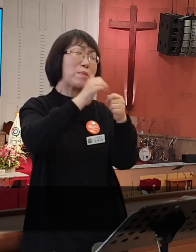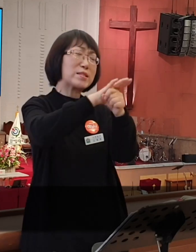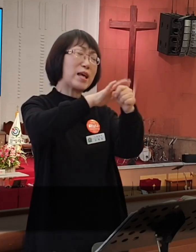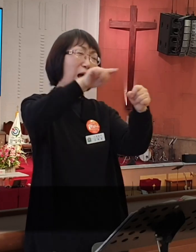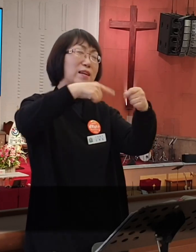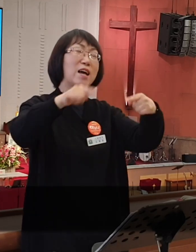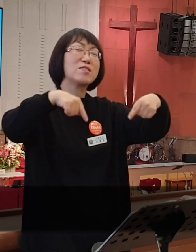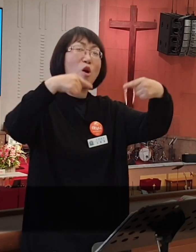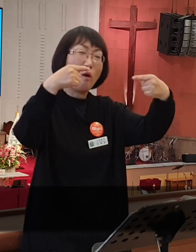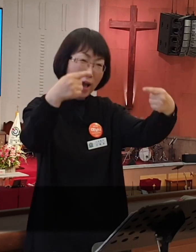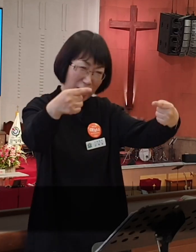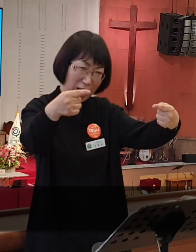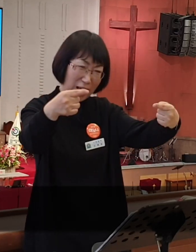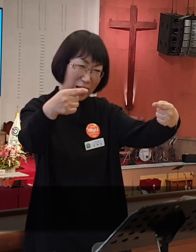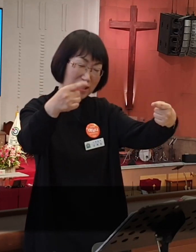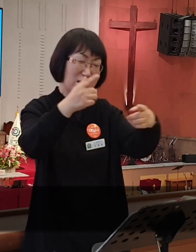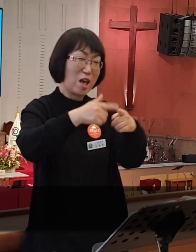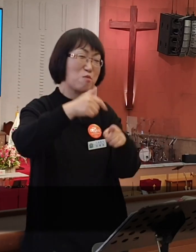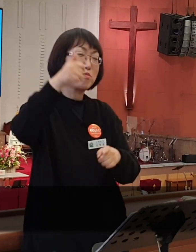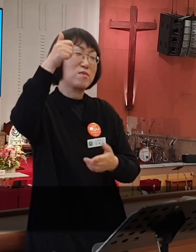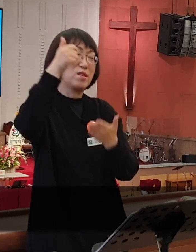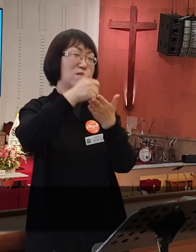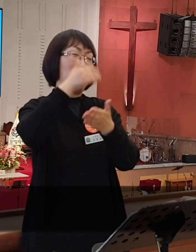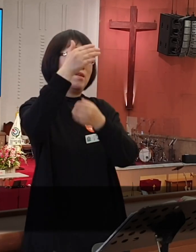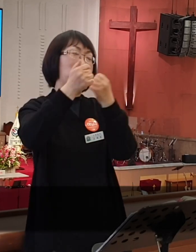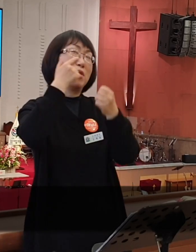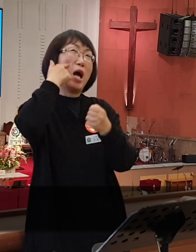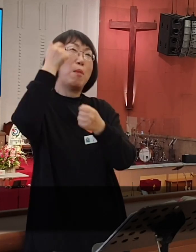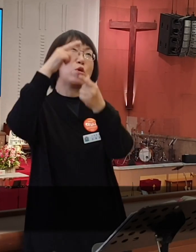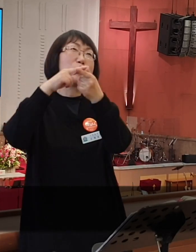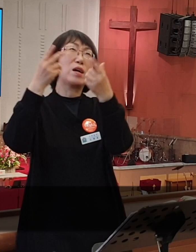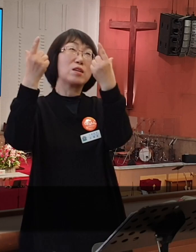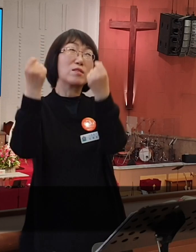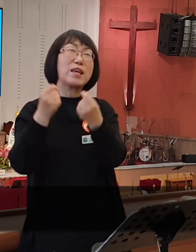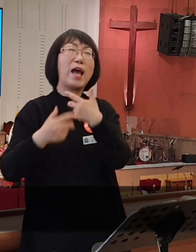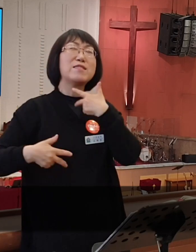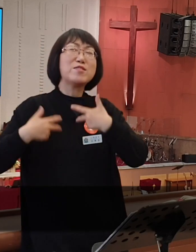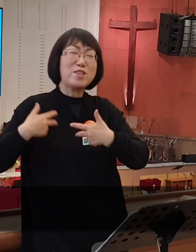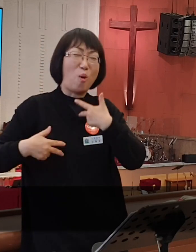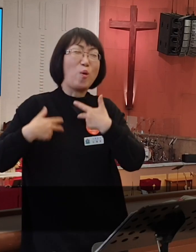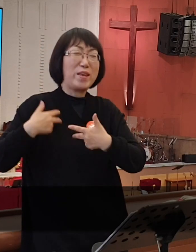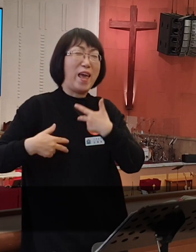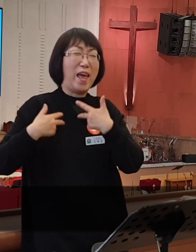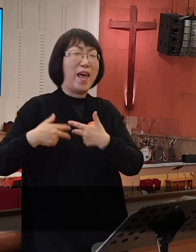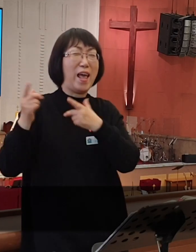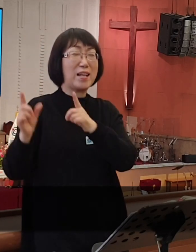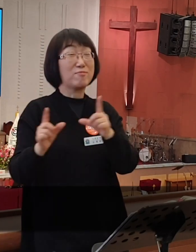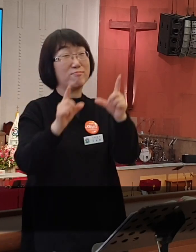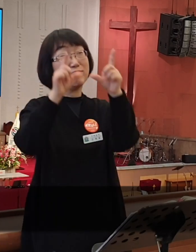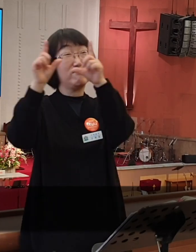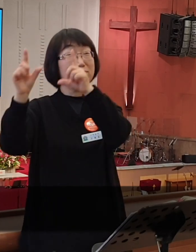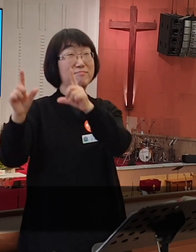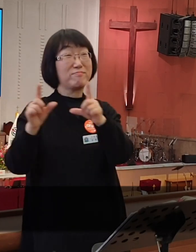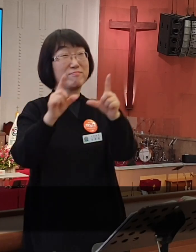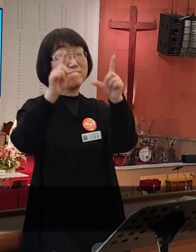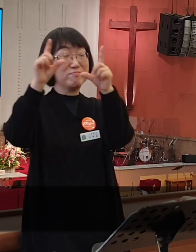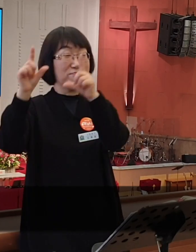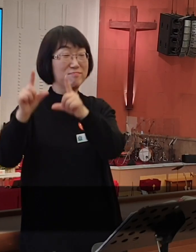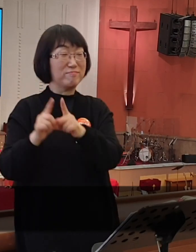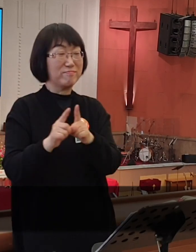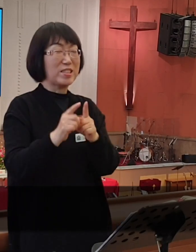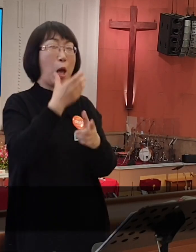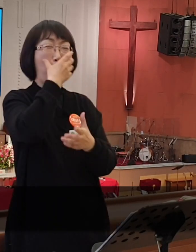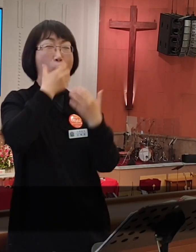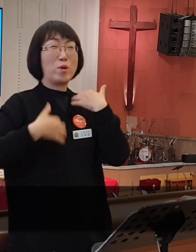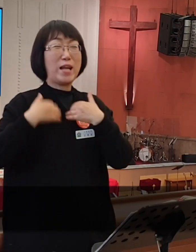사랑 안으로 들어갈 거예요. 예수님께서 하나님 아버지와 그렇게 즐겁게 지난한 지고한